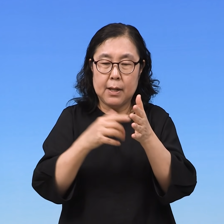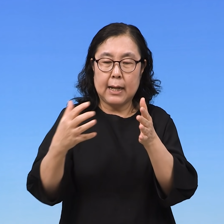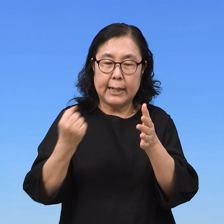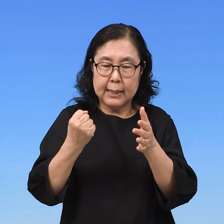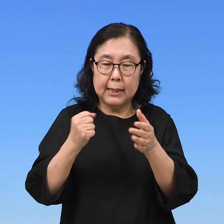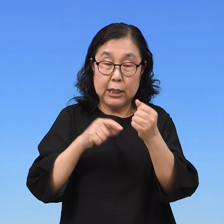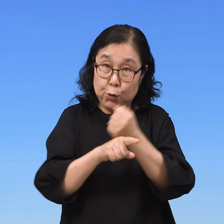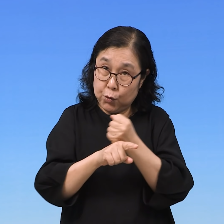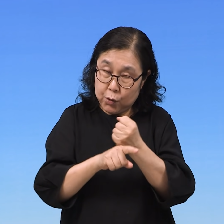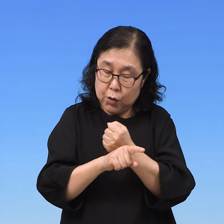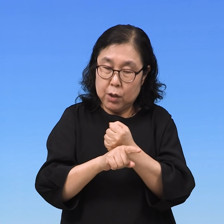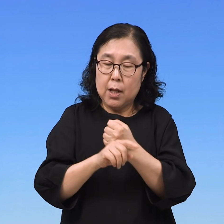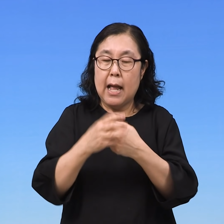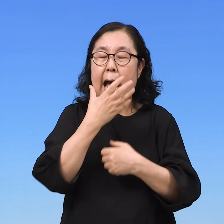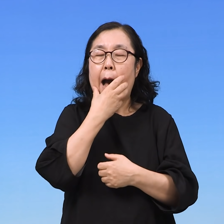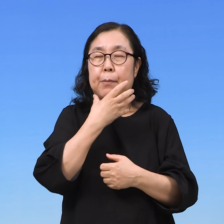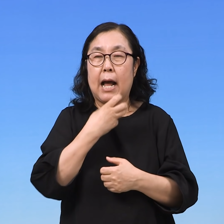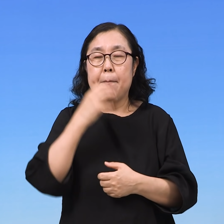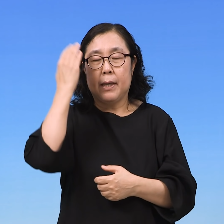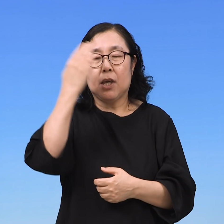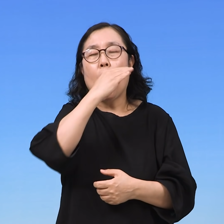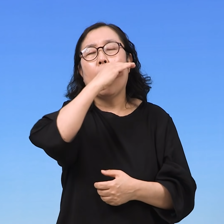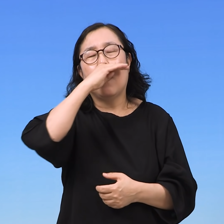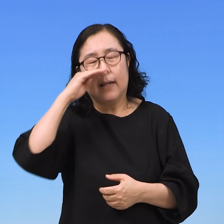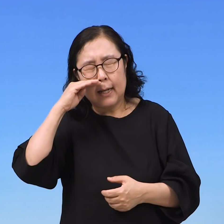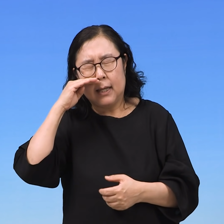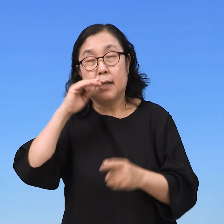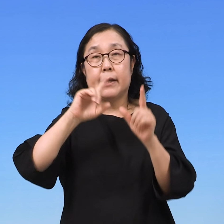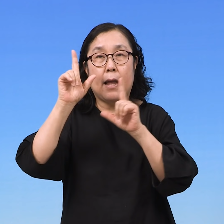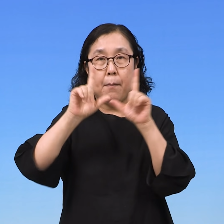경건한 상태라는 겁니다. 이게 첫 번째.